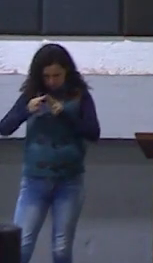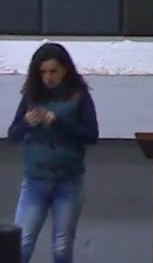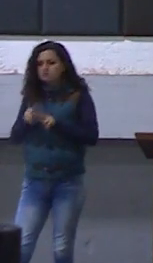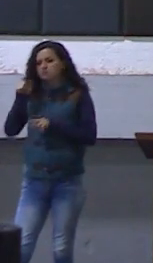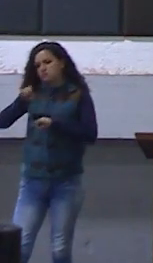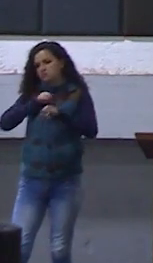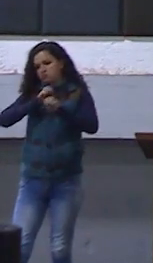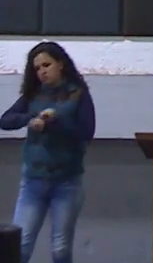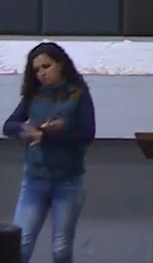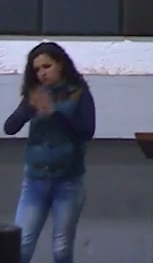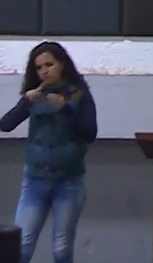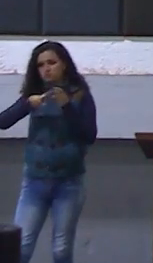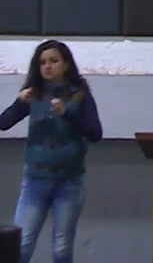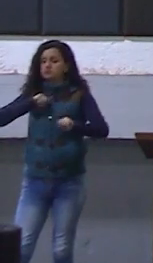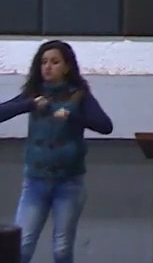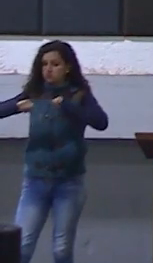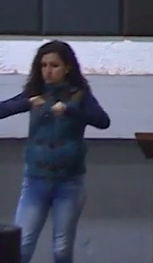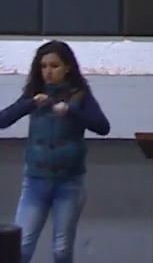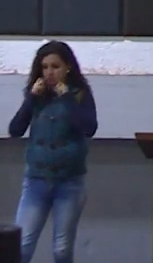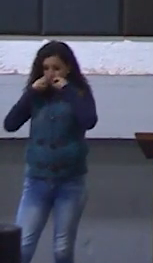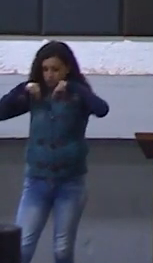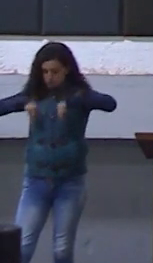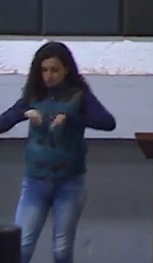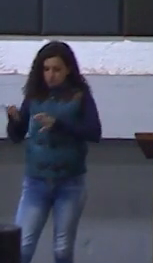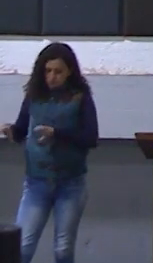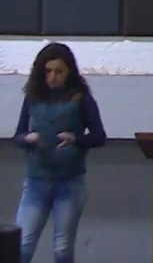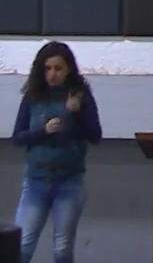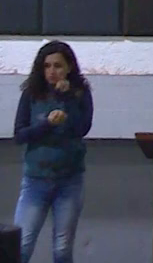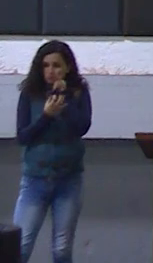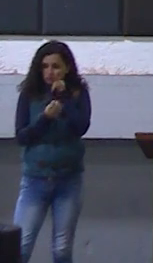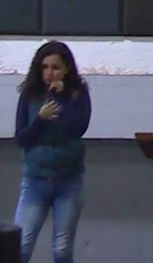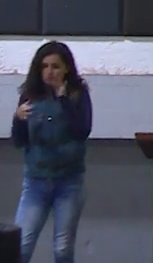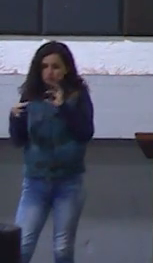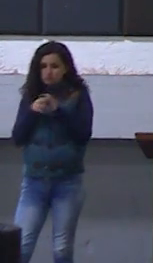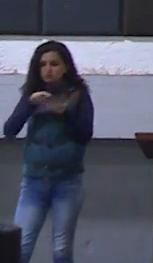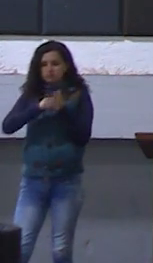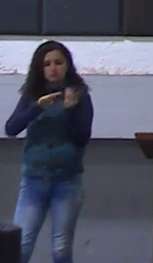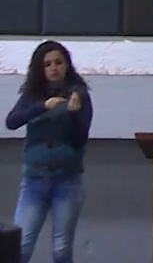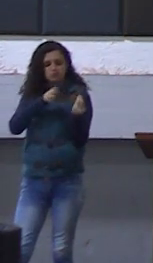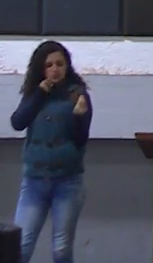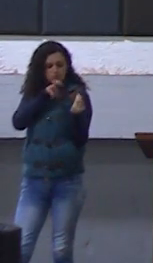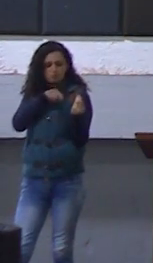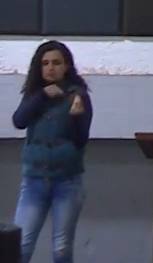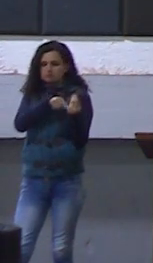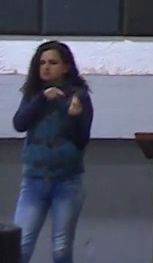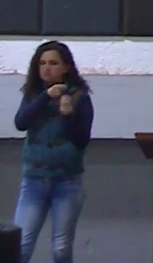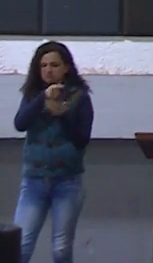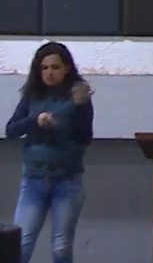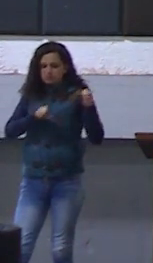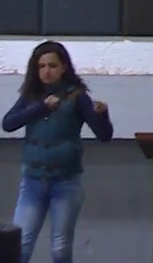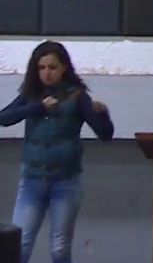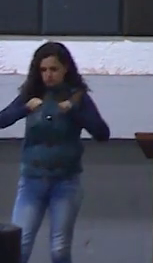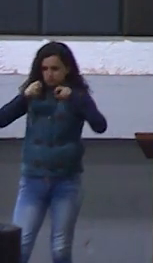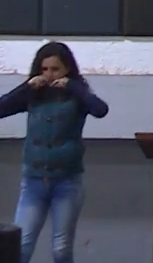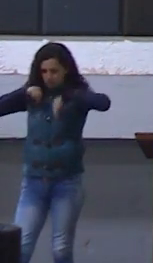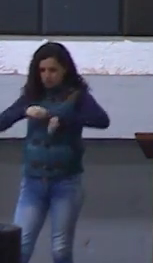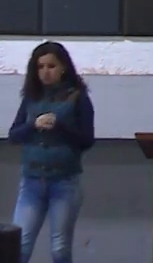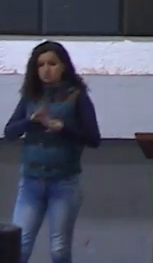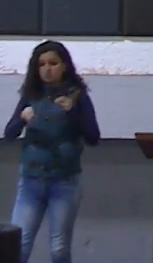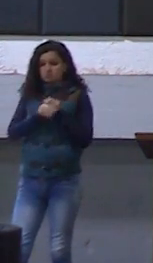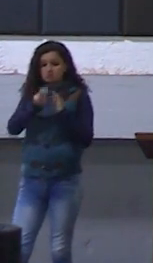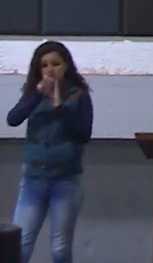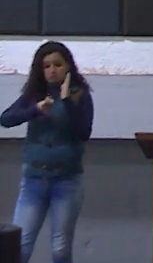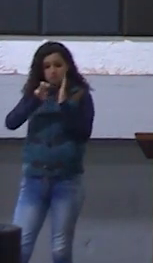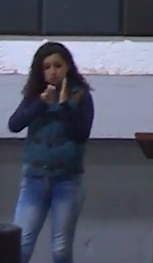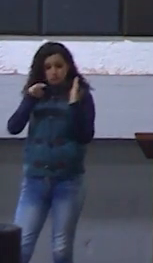la el movimiento humano como acción pedagógica fue el objeto de estudio y como no teníamos desarrollado una teoría